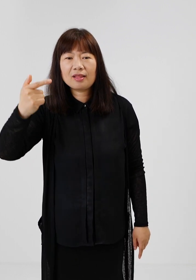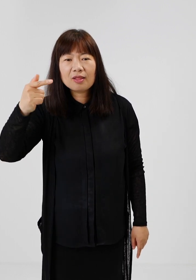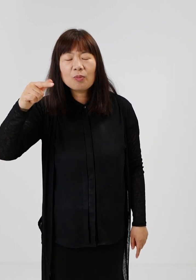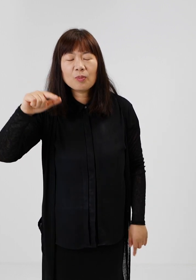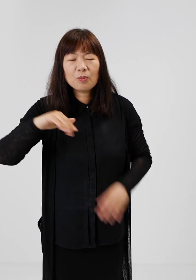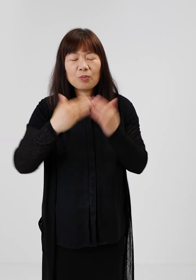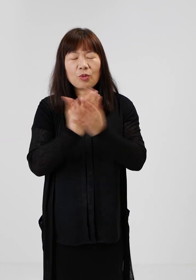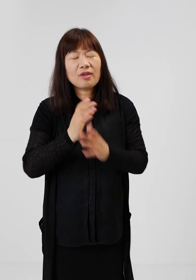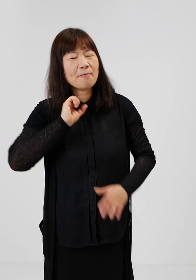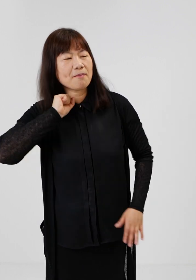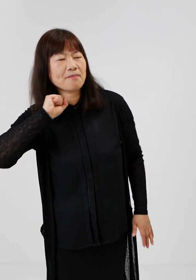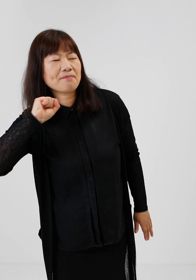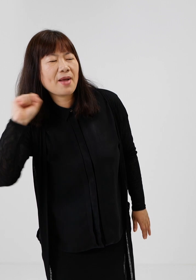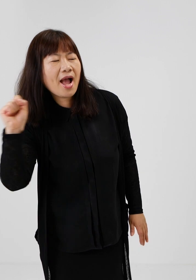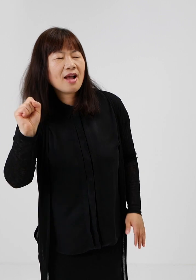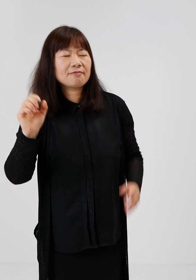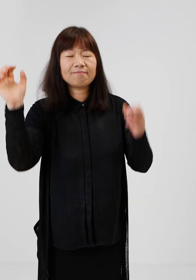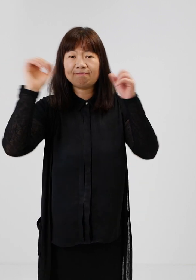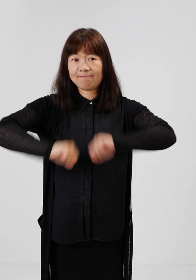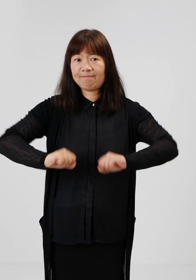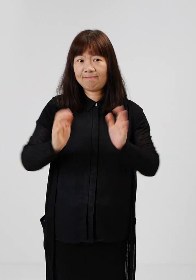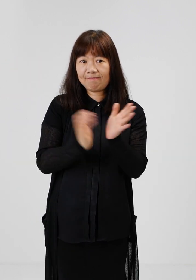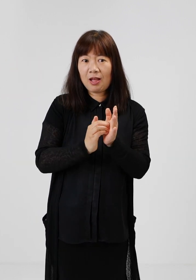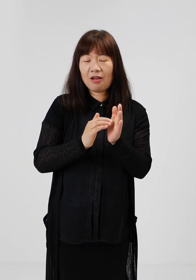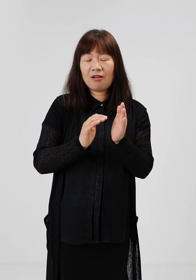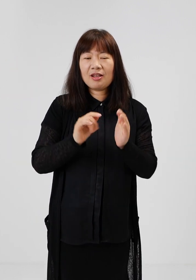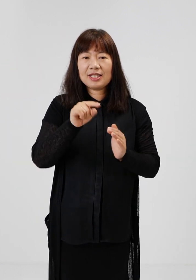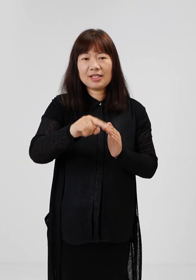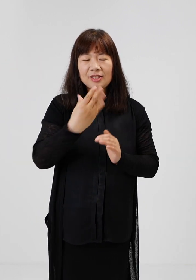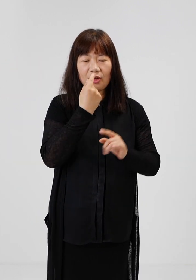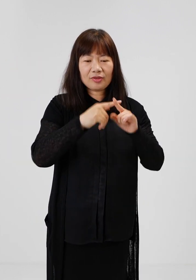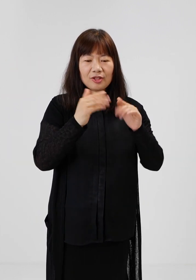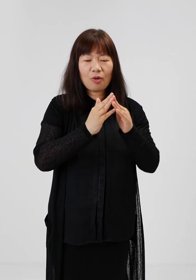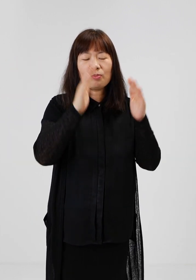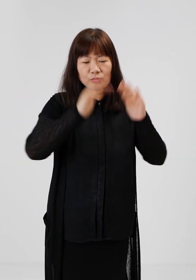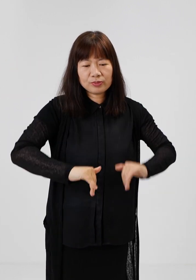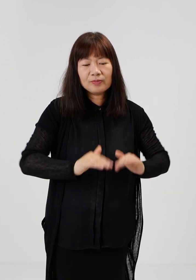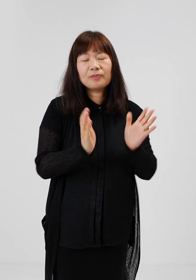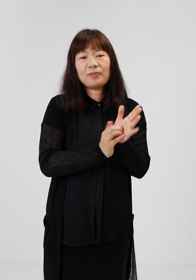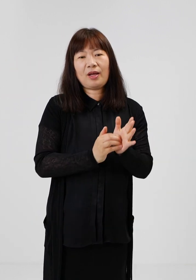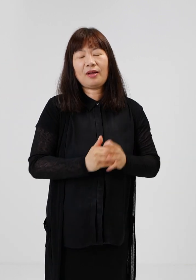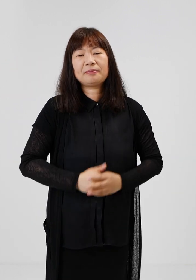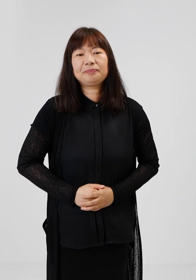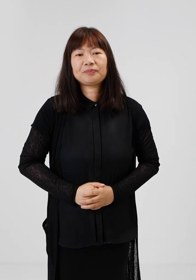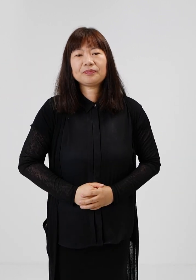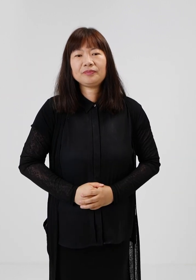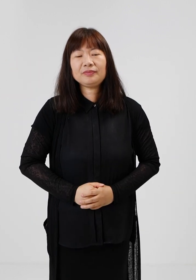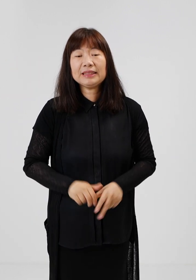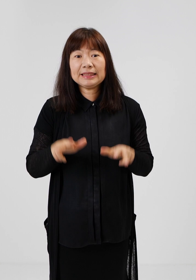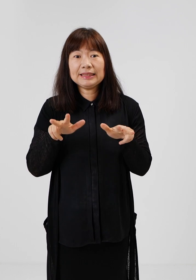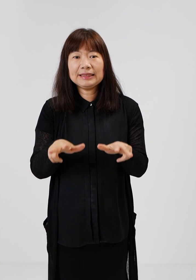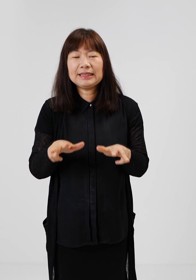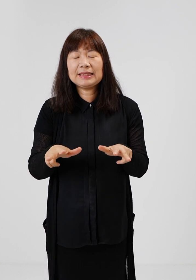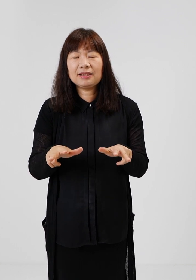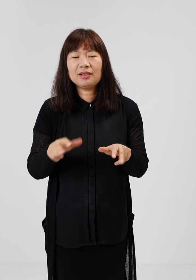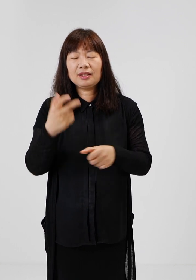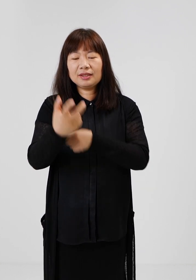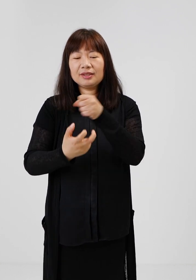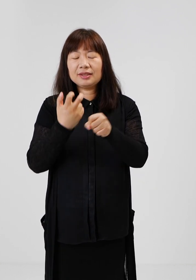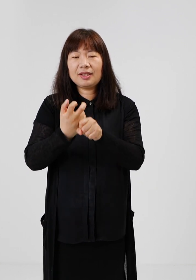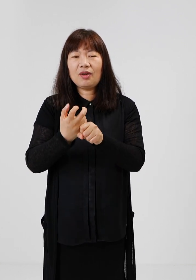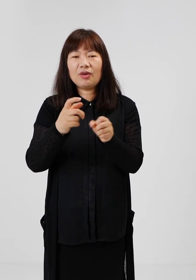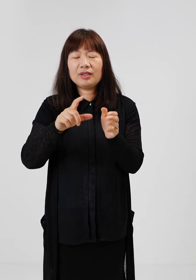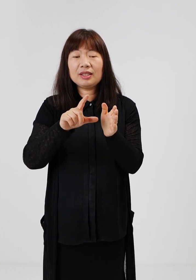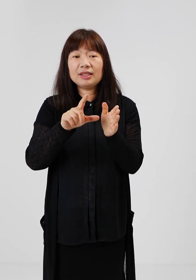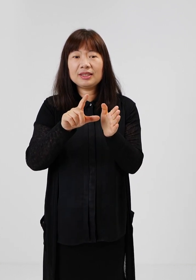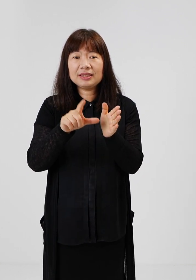다 끌려가 패망시켜요. 그리고 이 성전은 무너지죠. 그리고 이제